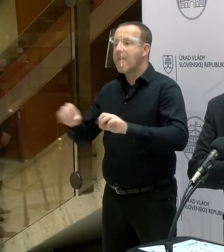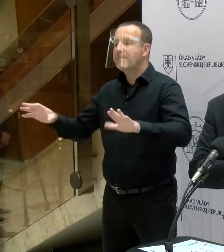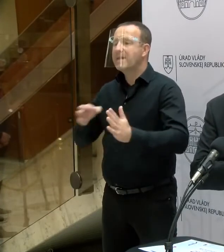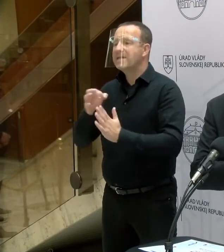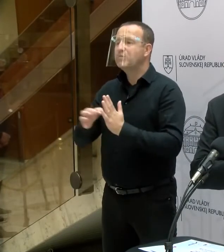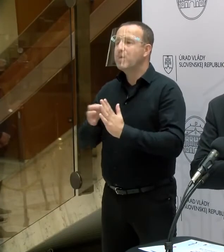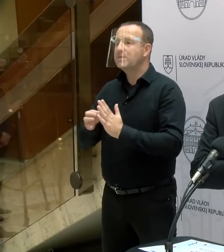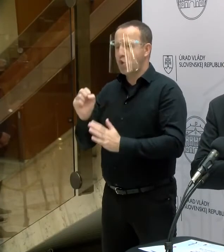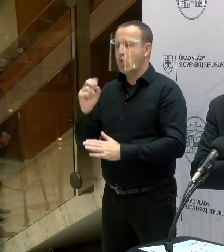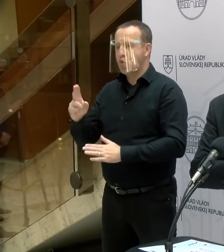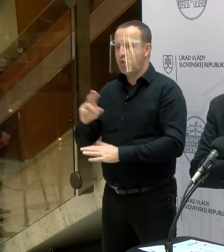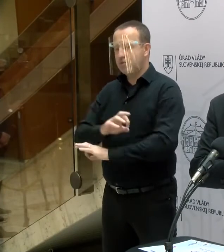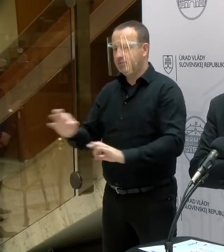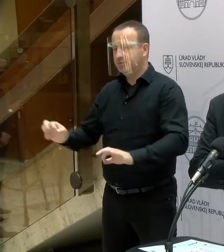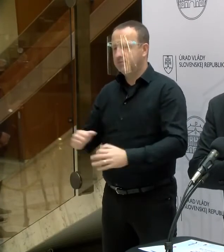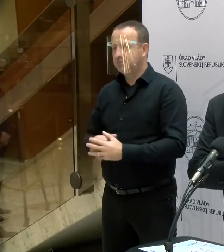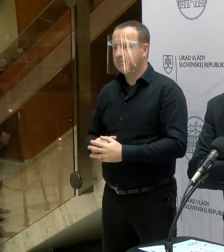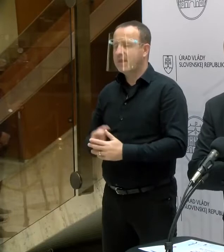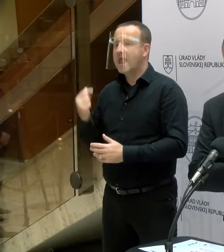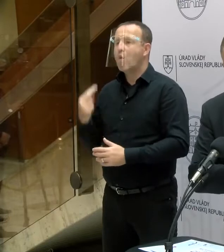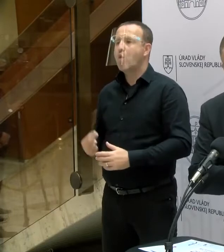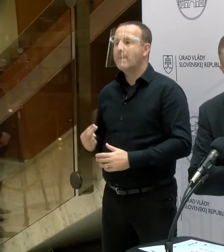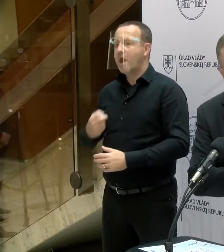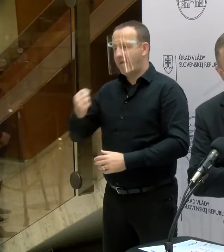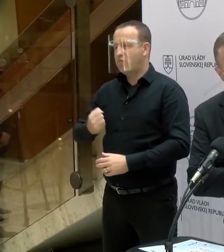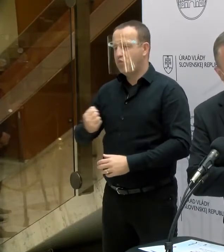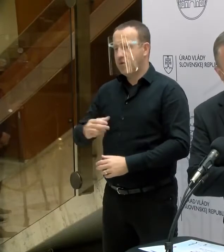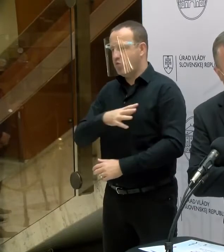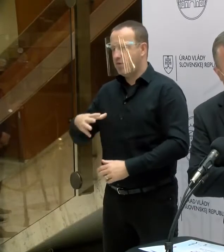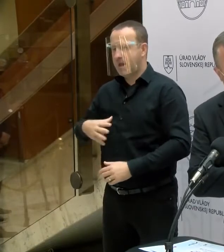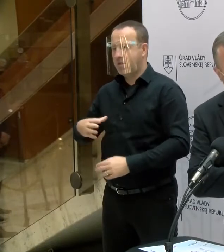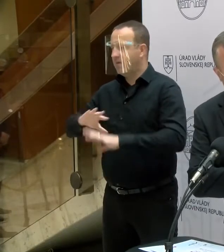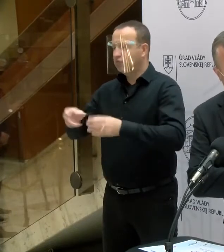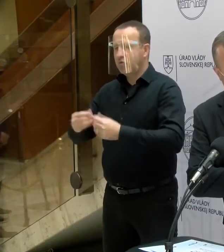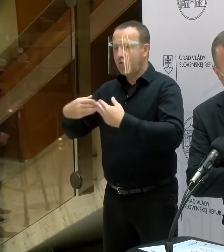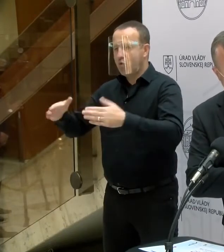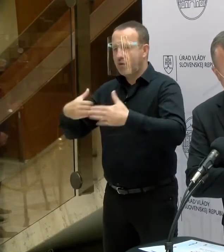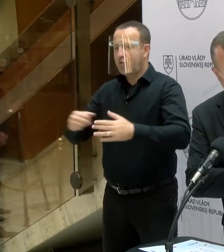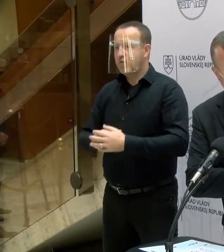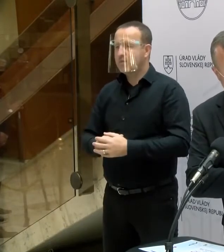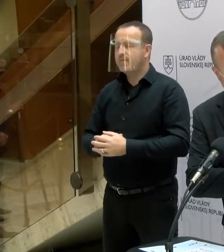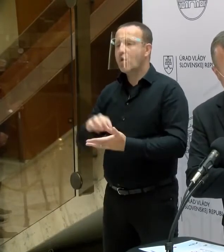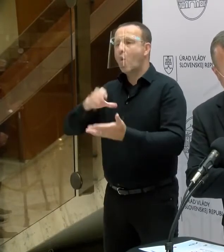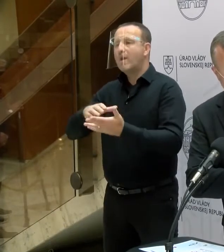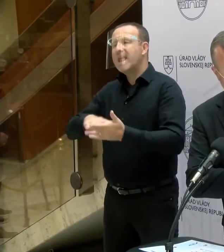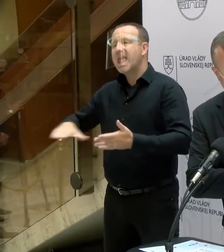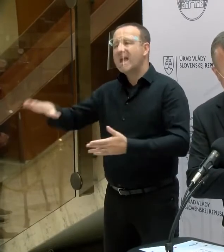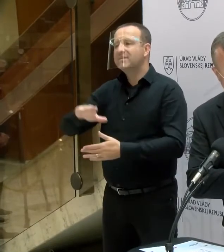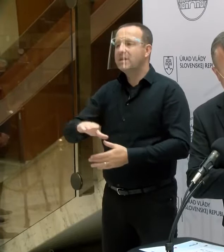je priaznivá, teda ekonomika môže fungovať normálne. Zjednodušene povedané, žiaden z okresov nie je